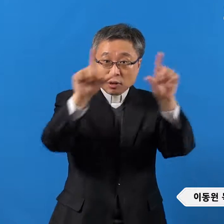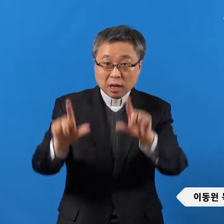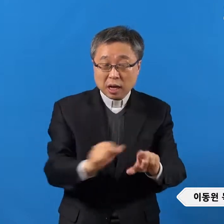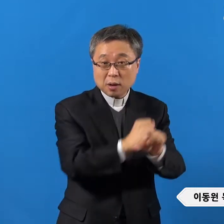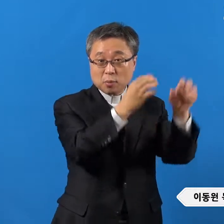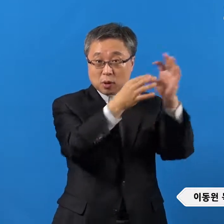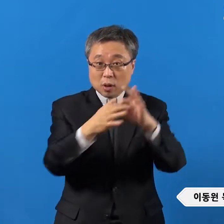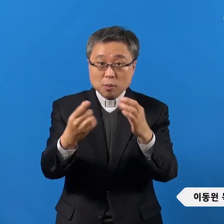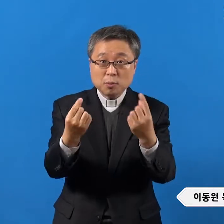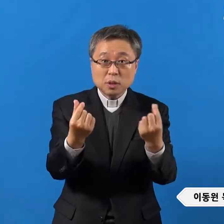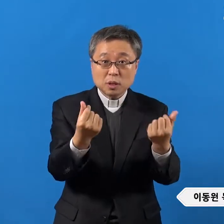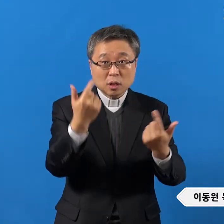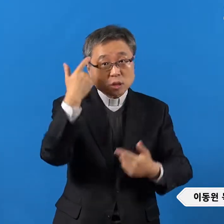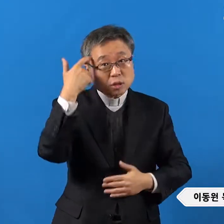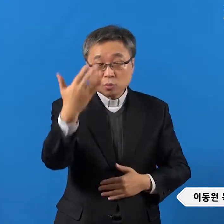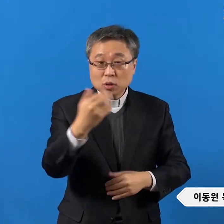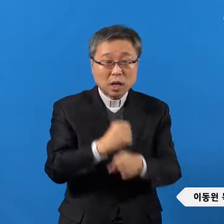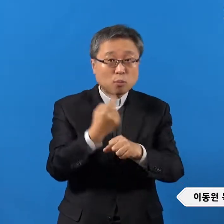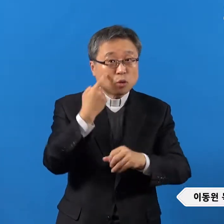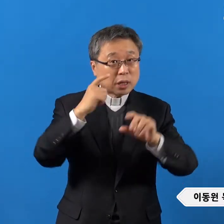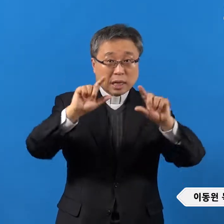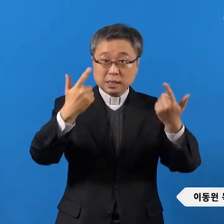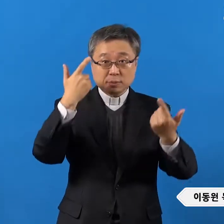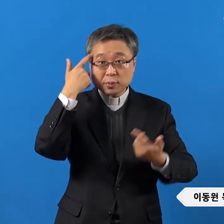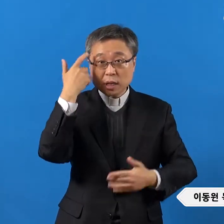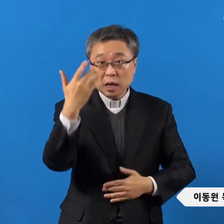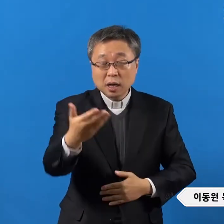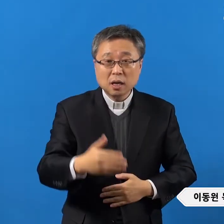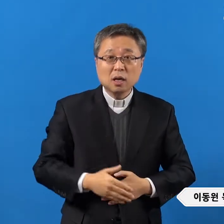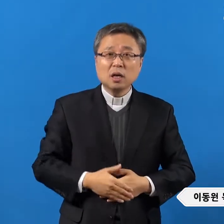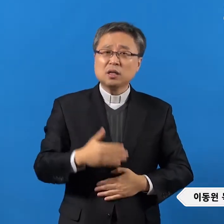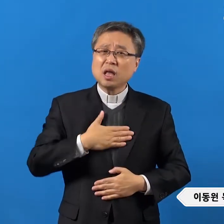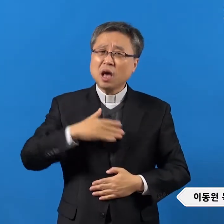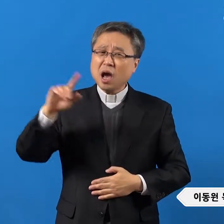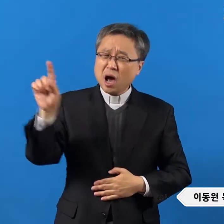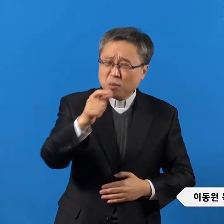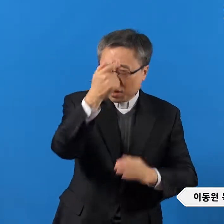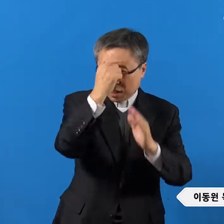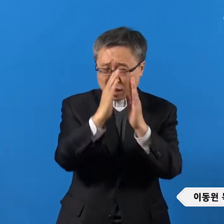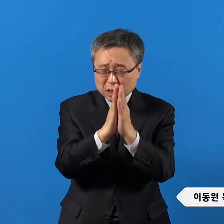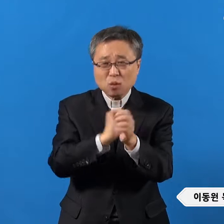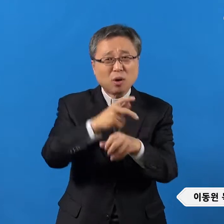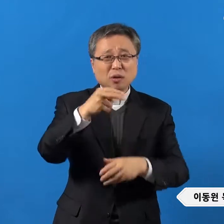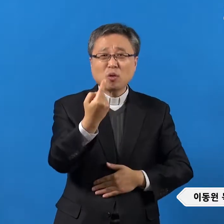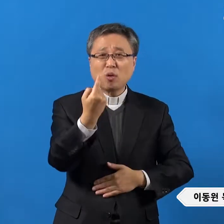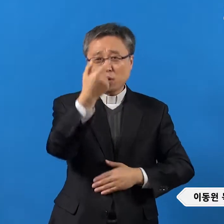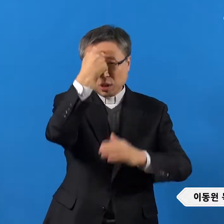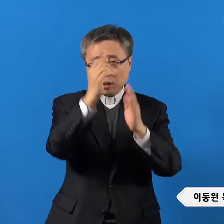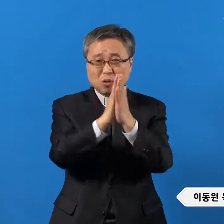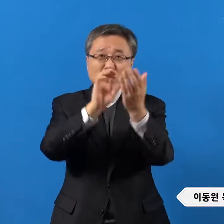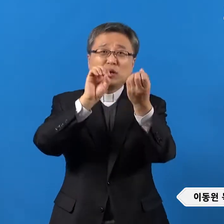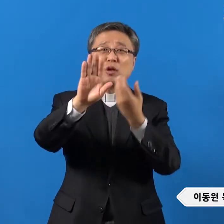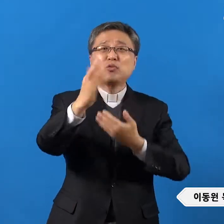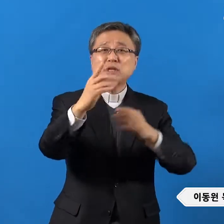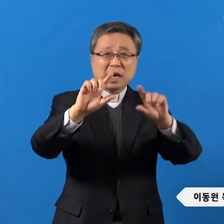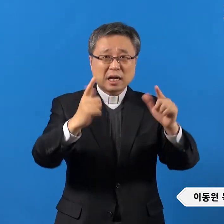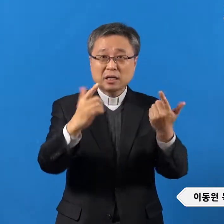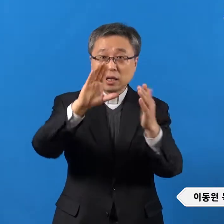비슷한 질문을 해보지 않으셨습니까? 내가 아무리 기도해도 기도가 응답되지 않을 때 하나님 어디